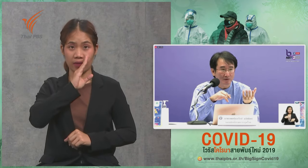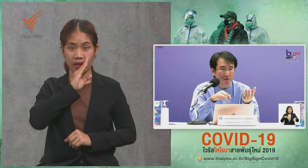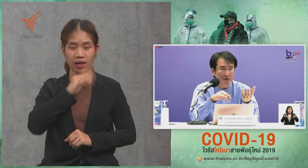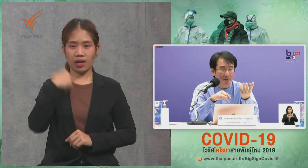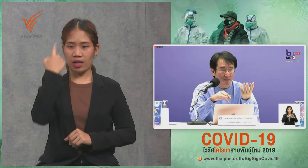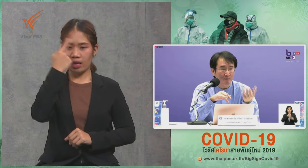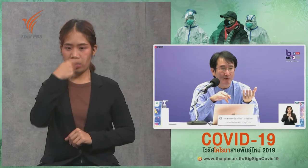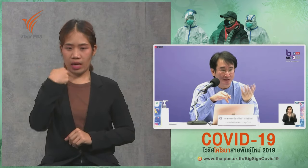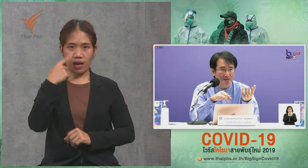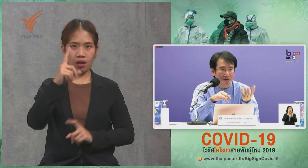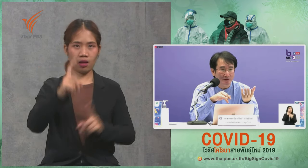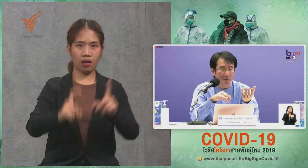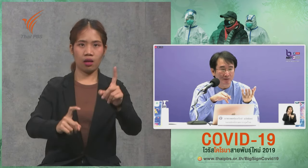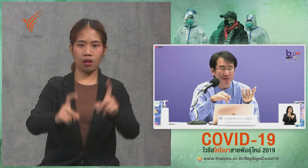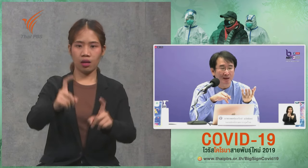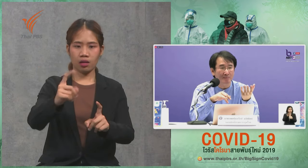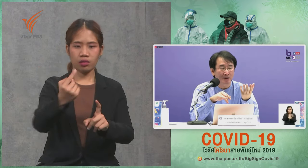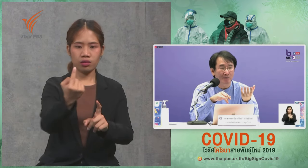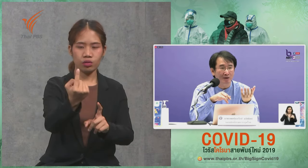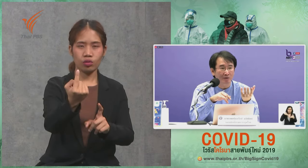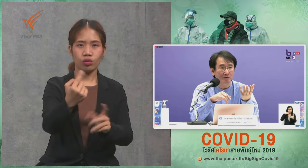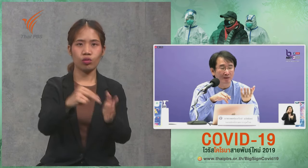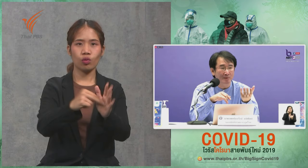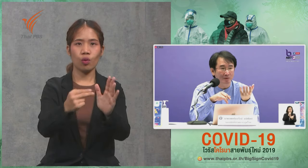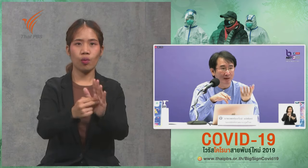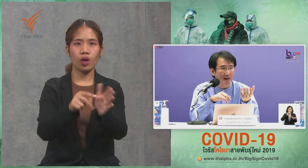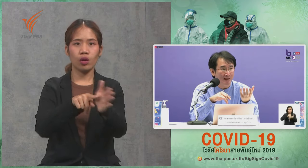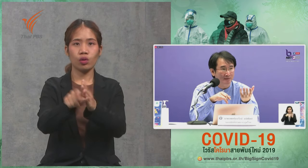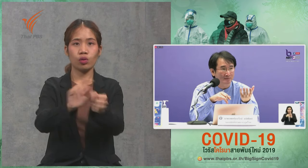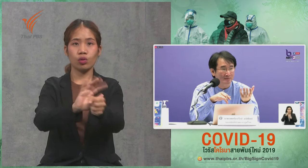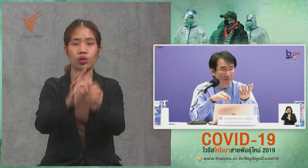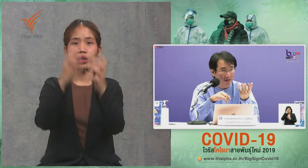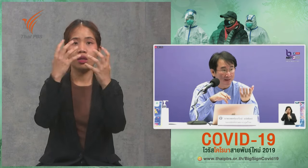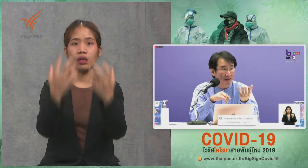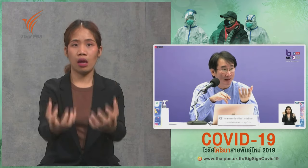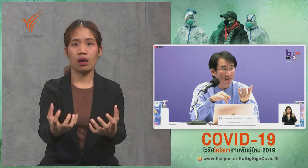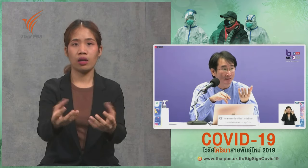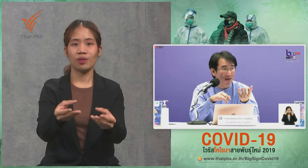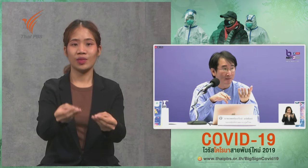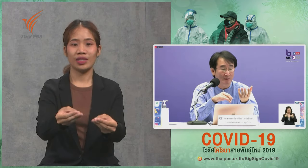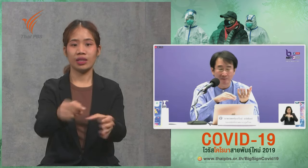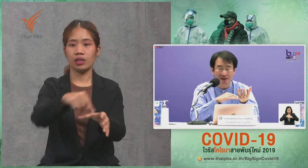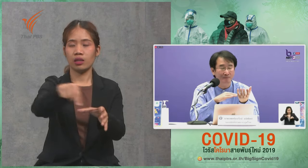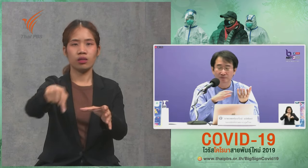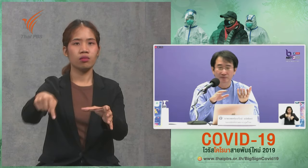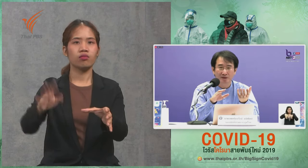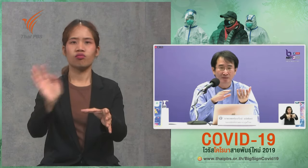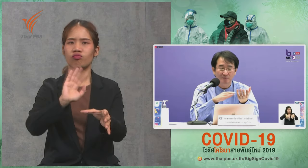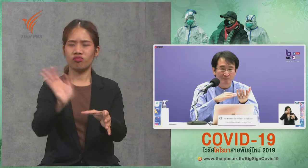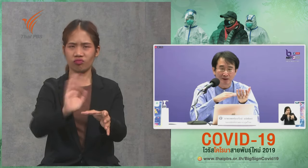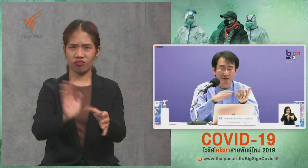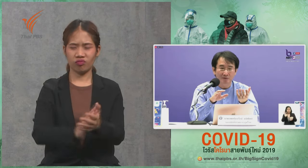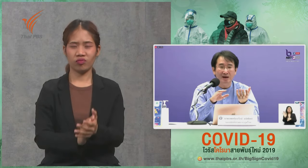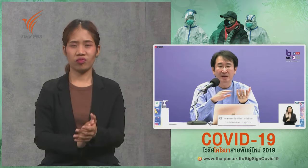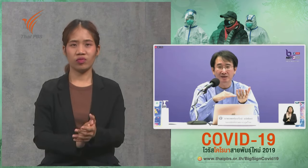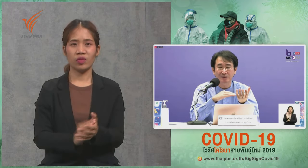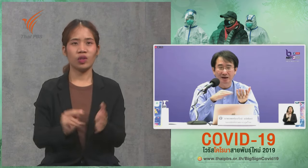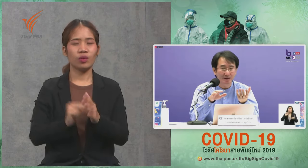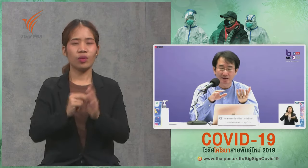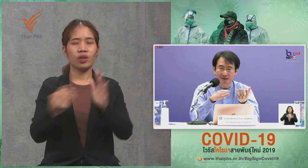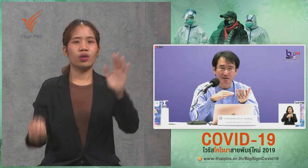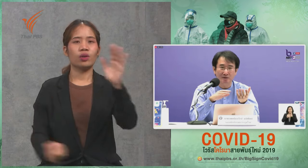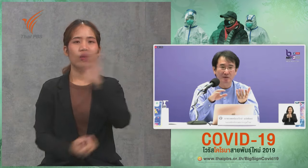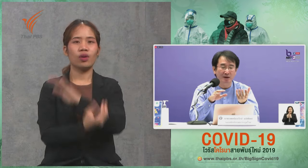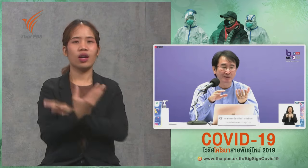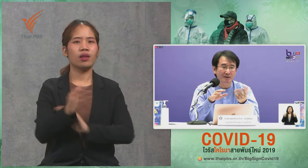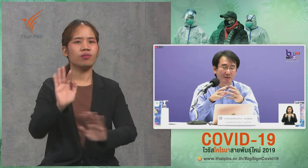สียชีวิตสักคนนึงมีผู้ป่วยเสียชีวิตสักคนนึงไม่ได้แปลว่าโรคเนี่ยมันรุนแรงในพื้นที่นั้นนะครับมันเป็นโอกาสที่